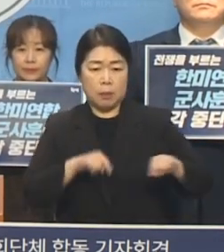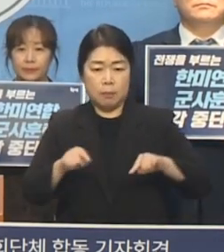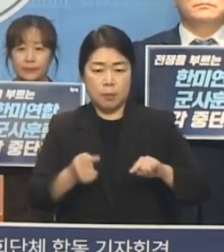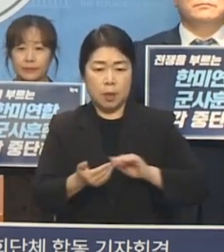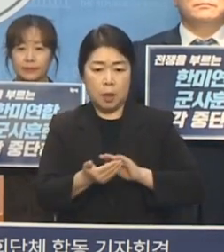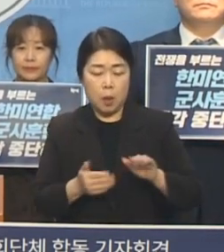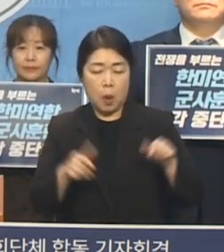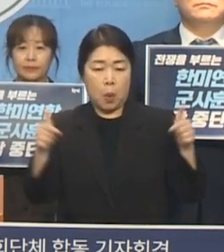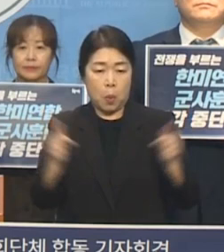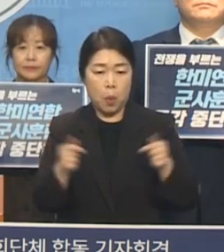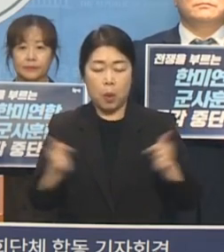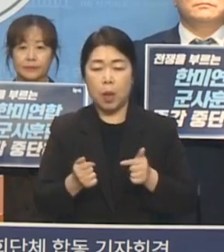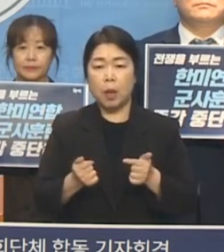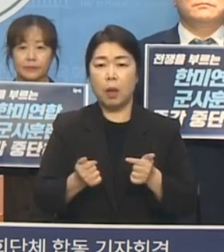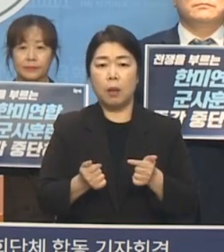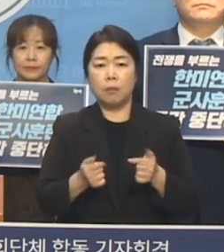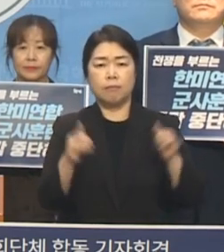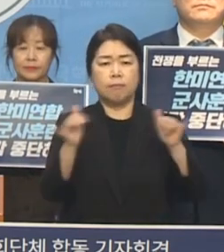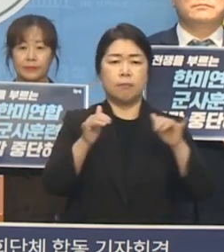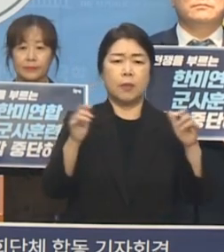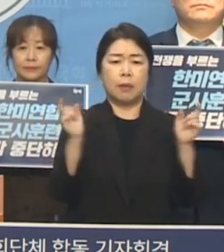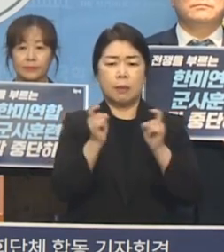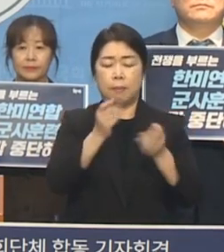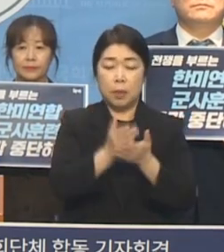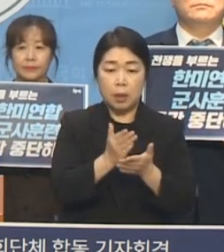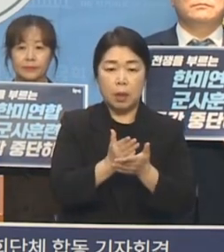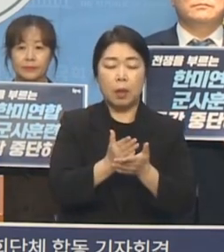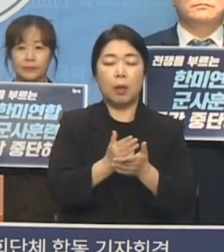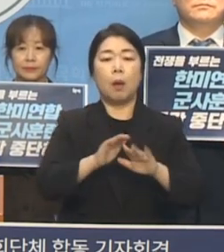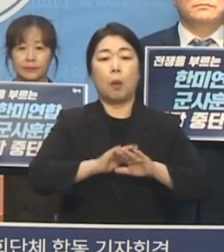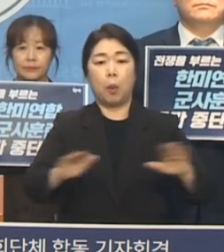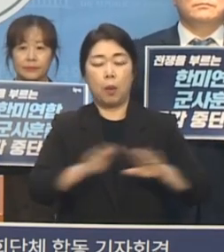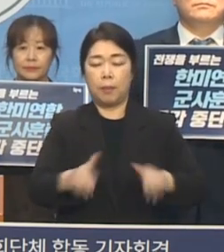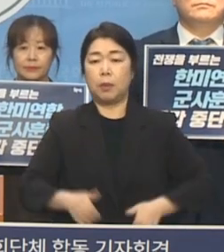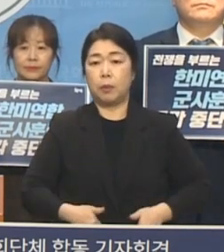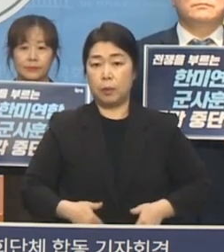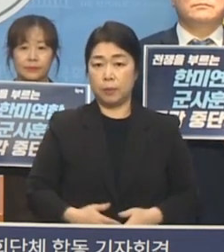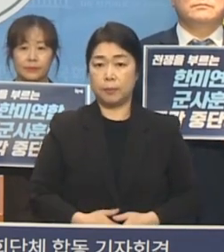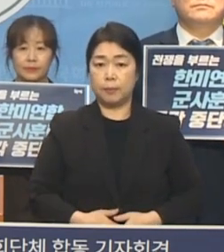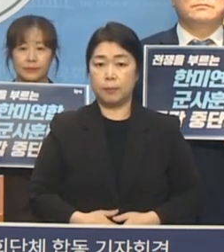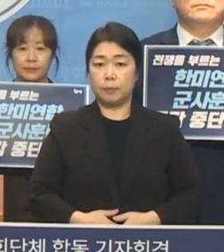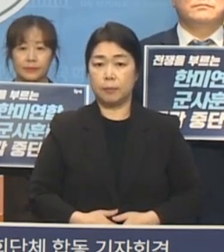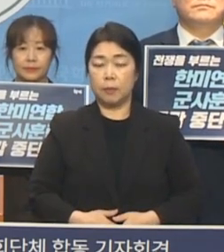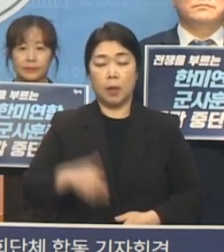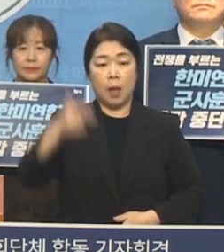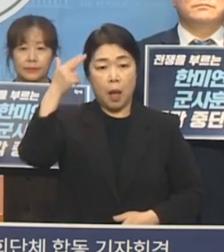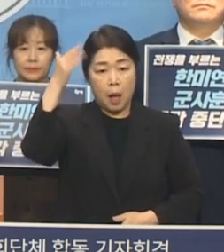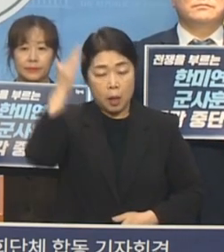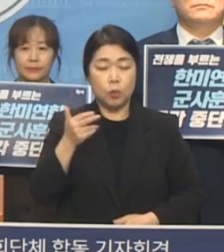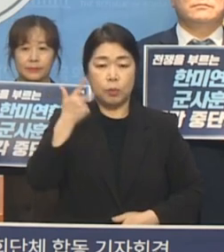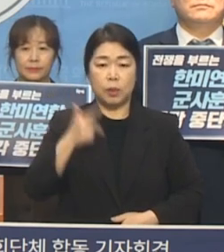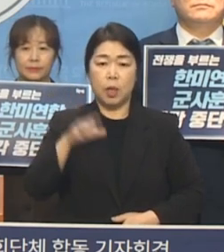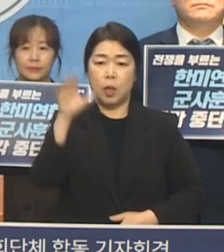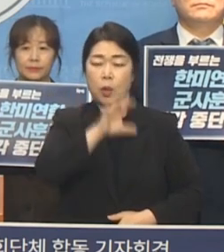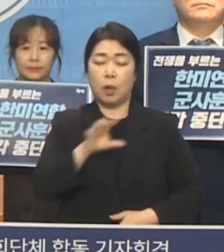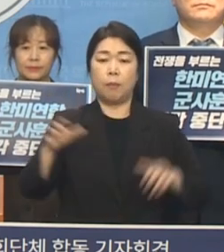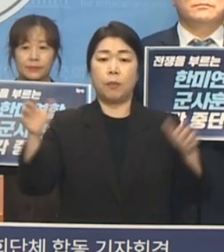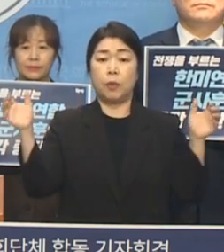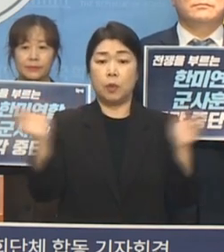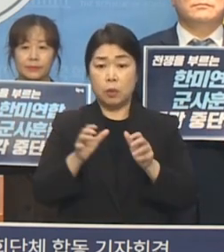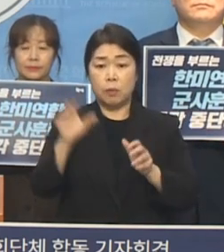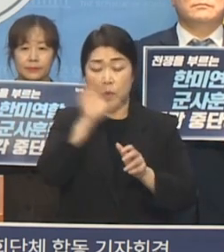필요합니다. 과거 남북 대화와 관계 진전을 위해서 한미연합연습을 중단하거나